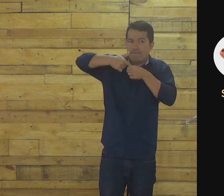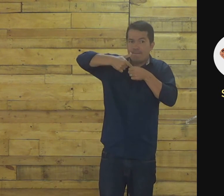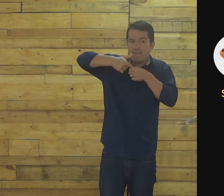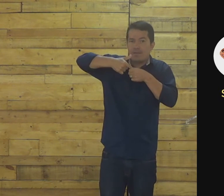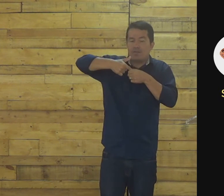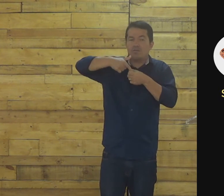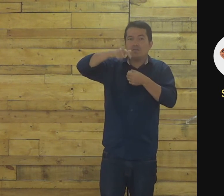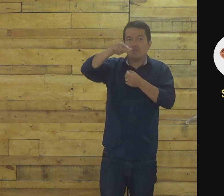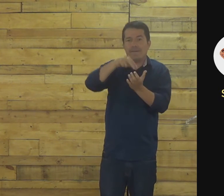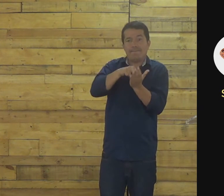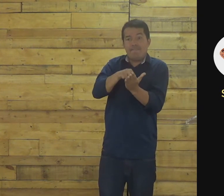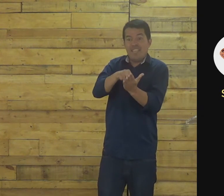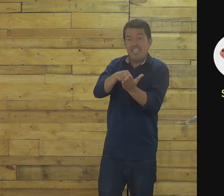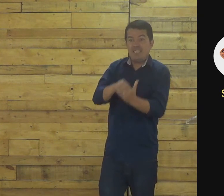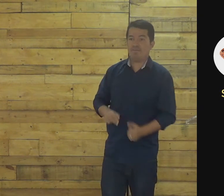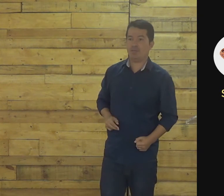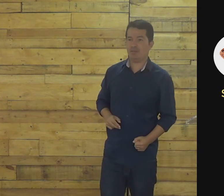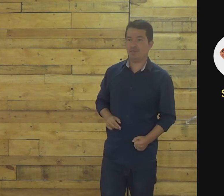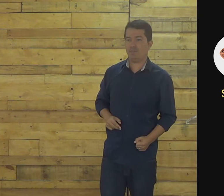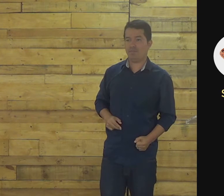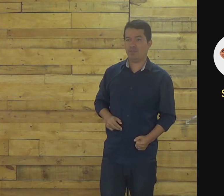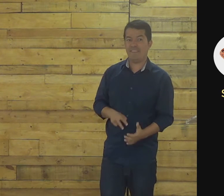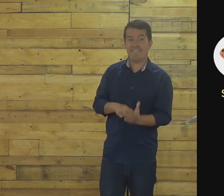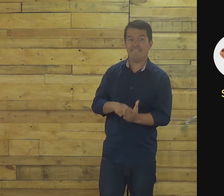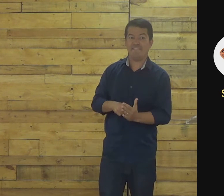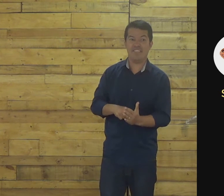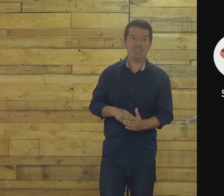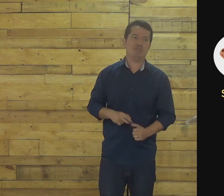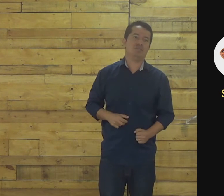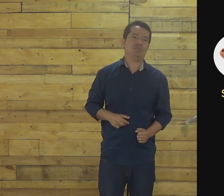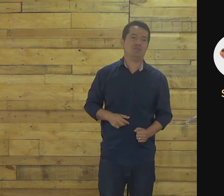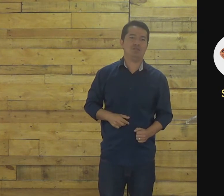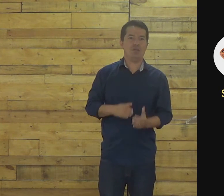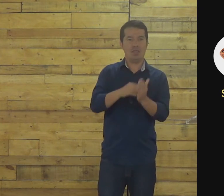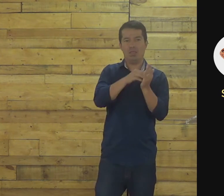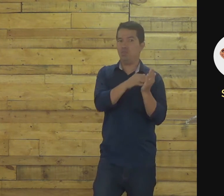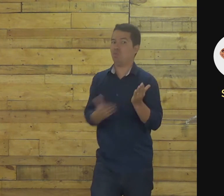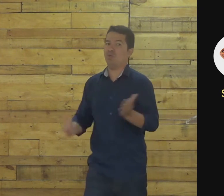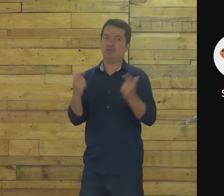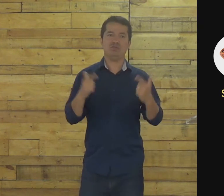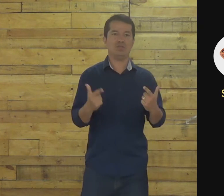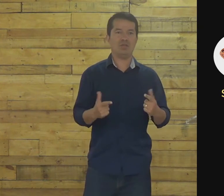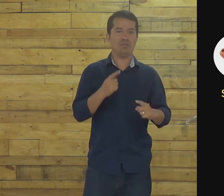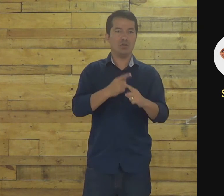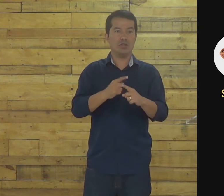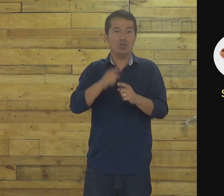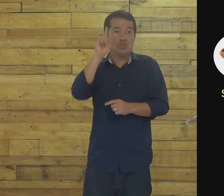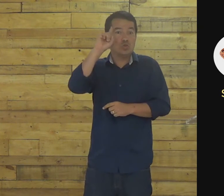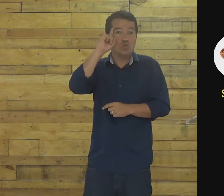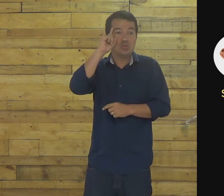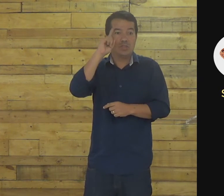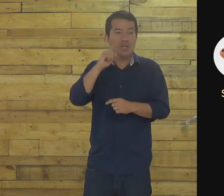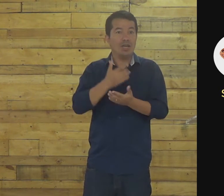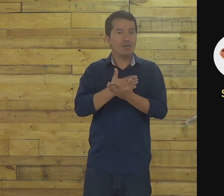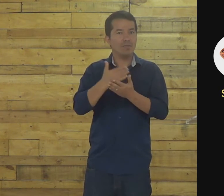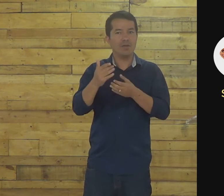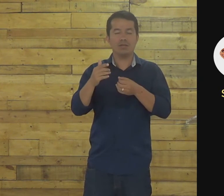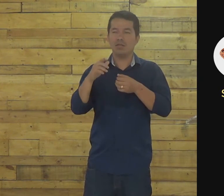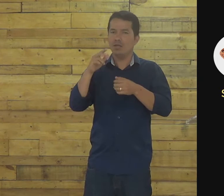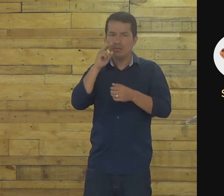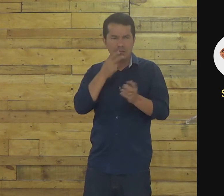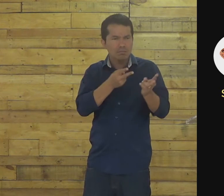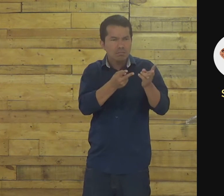Mas todos os dias você tem que se reabastecer. Ficar firme. Não saia do caminho, não se